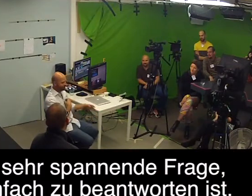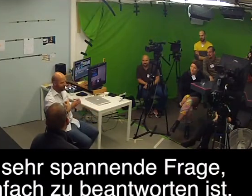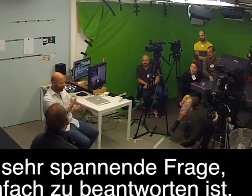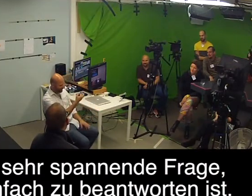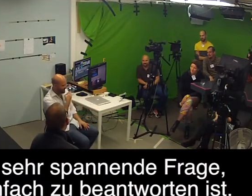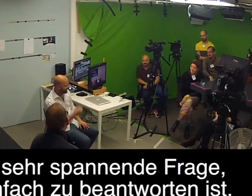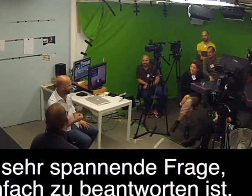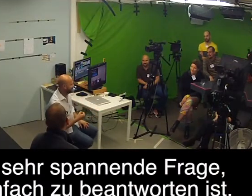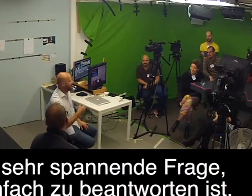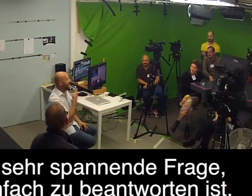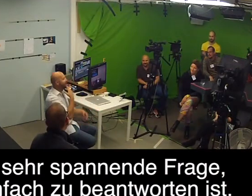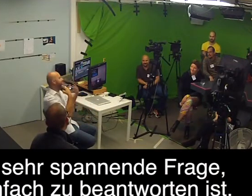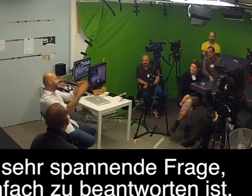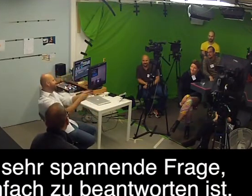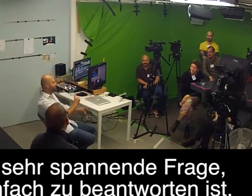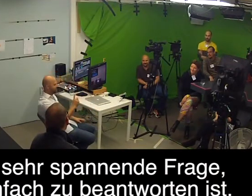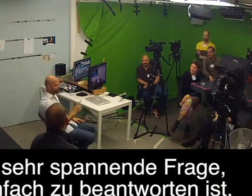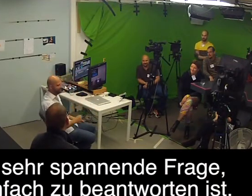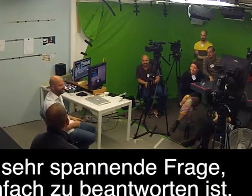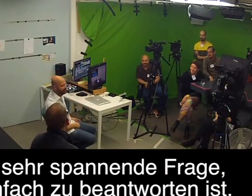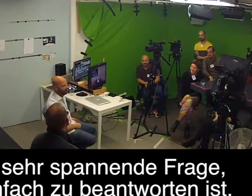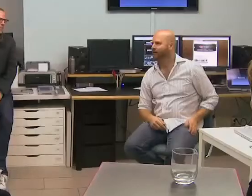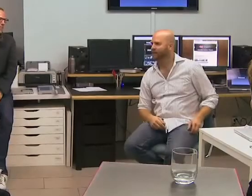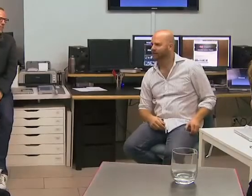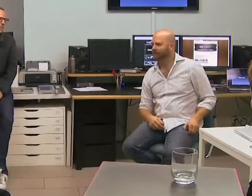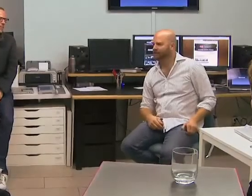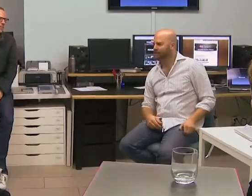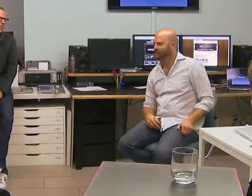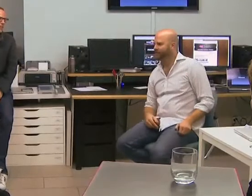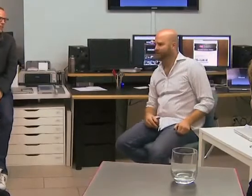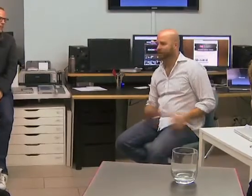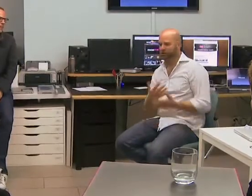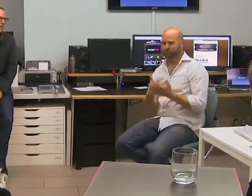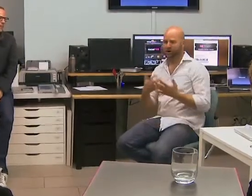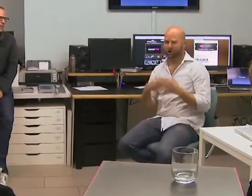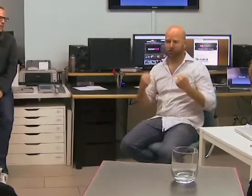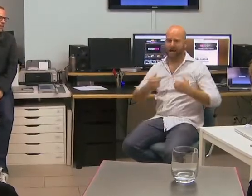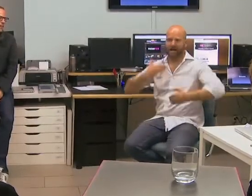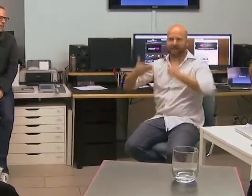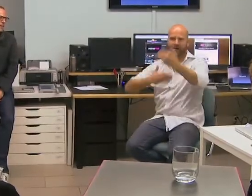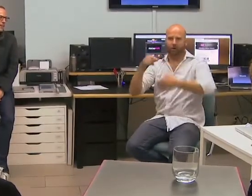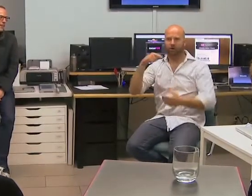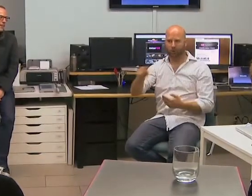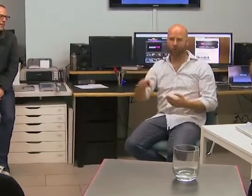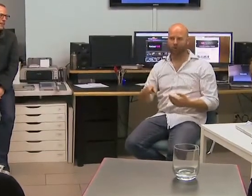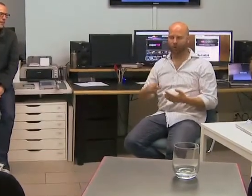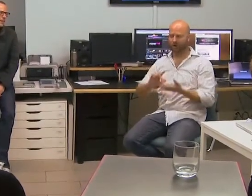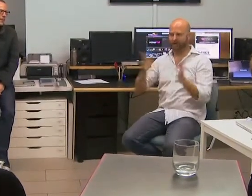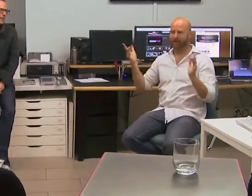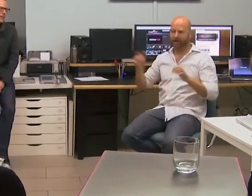Das ist eine sehr interessante, spannende Frage. Es ist nicht einfach zu beantworten. Also, die Sprache ist natürlich stark